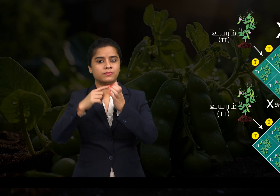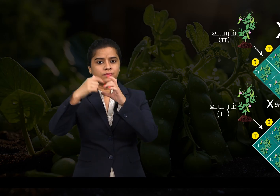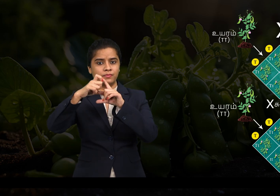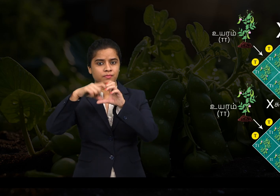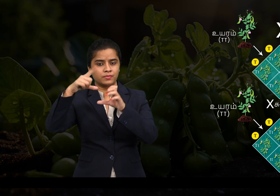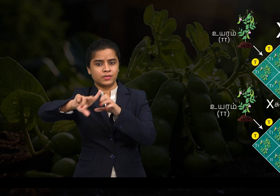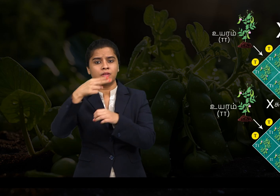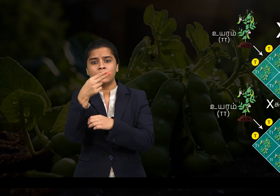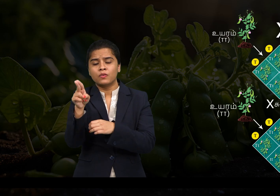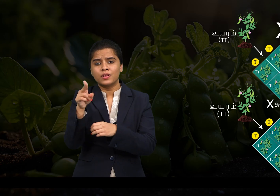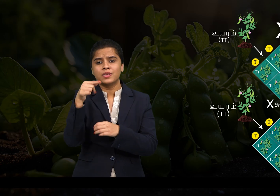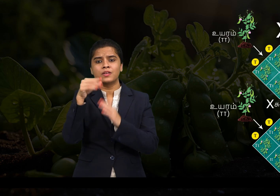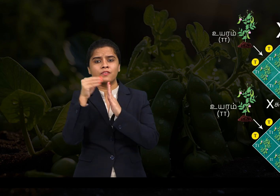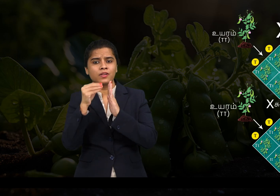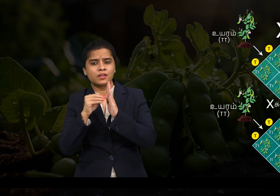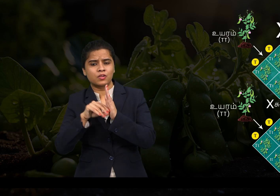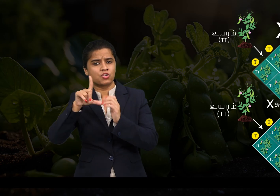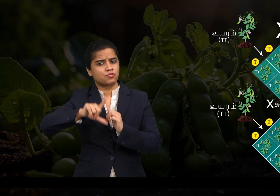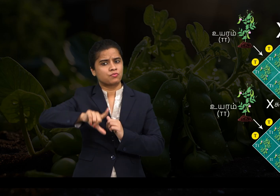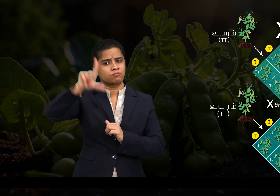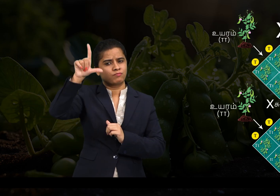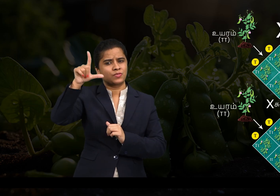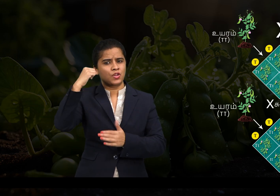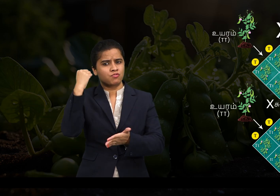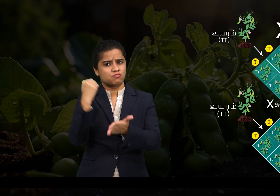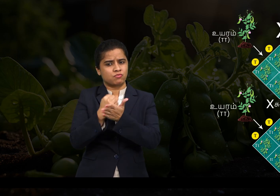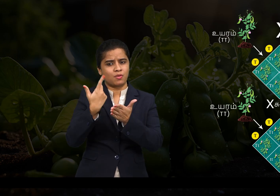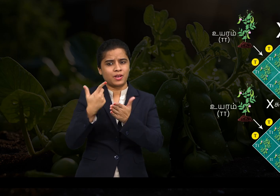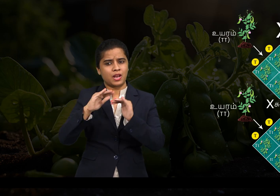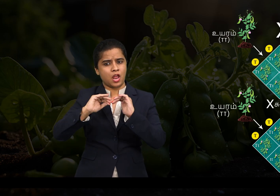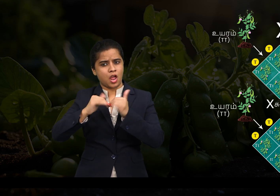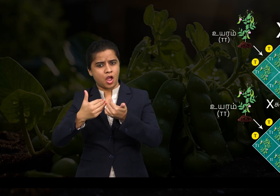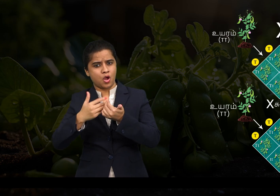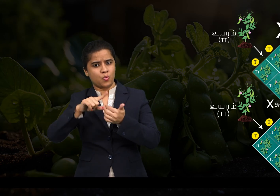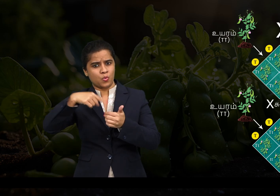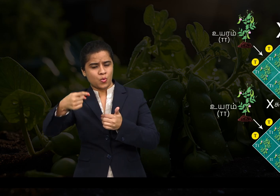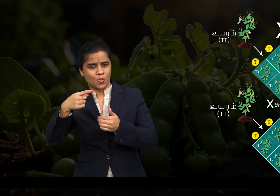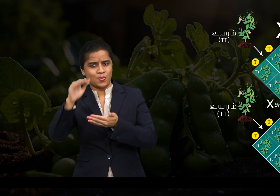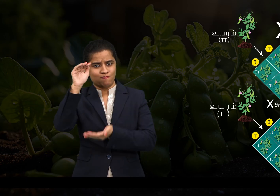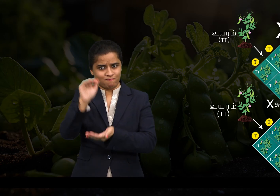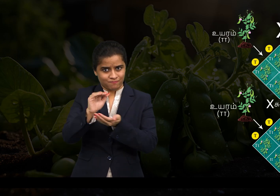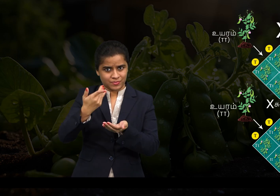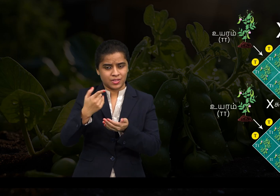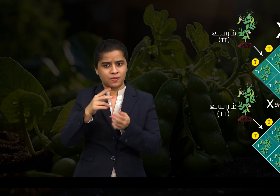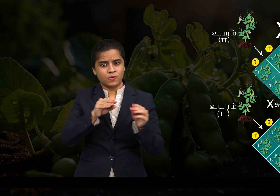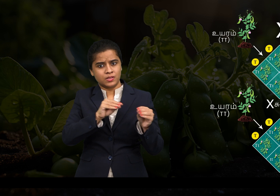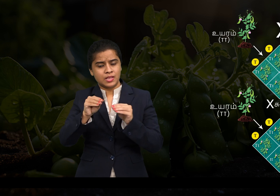மெண்டல் இந்த காரணியை குள்ளத்தன்மையை விட மேலாதிக்கம் பின்னடைவு காரணி என